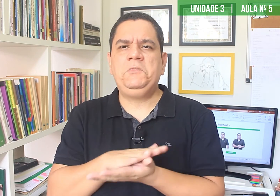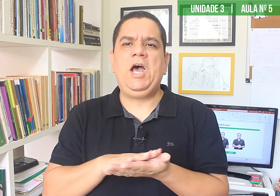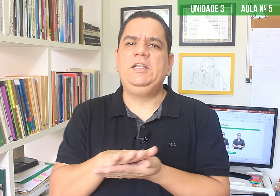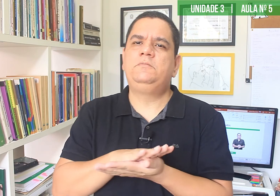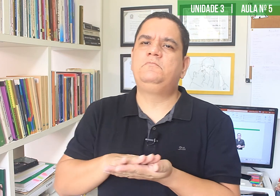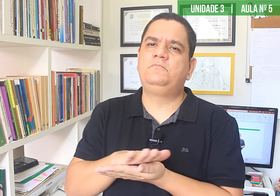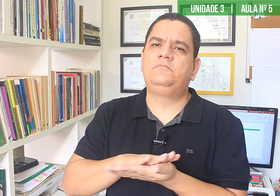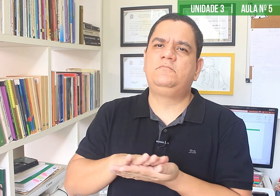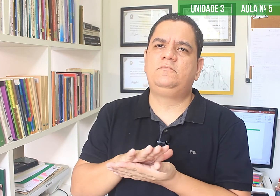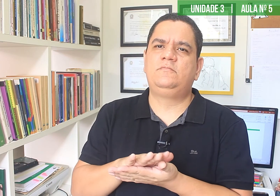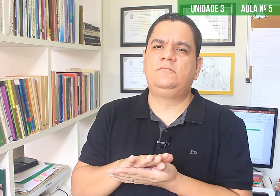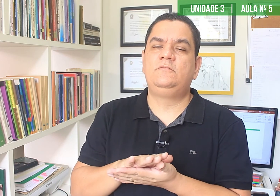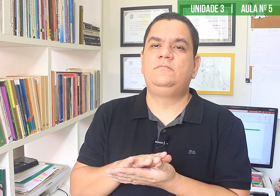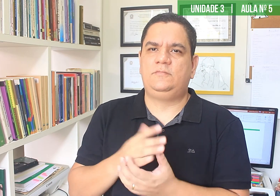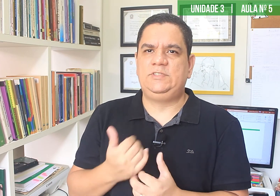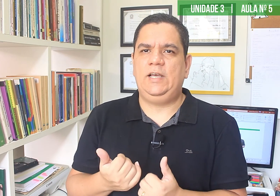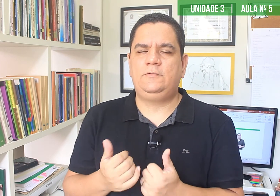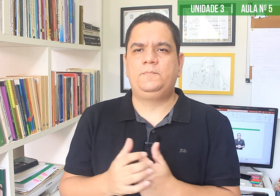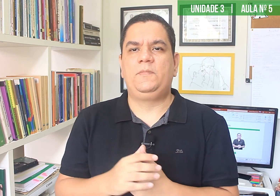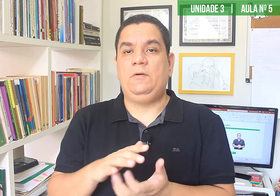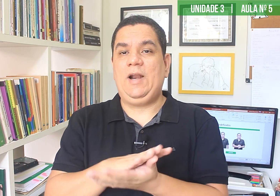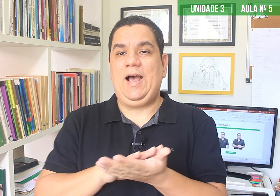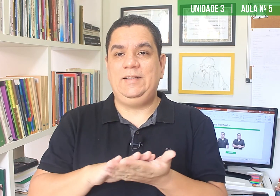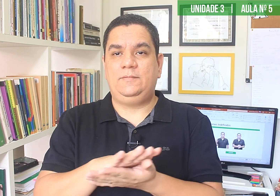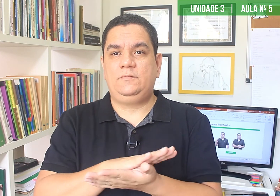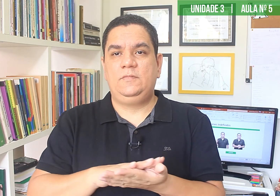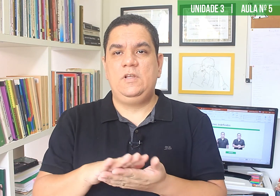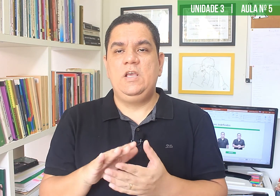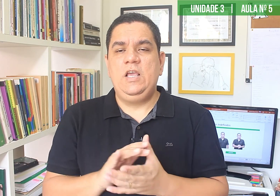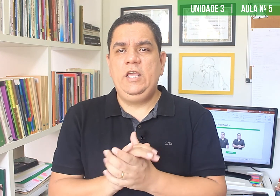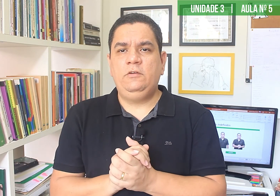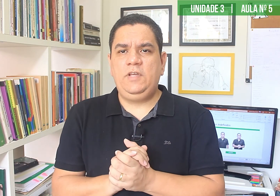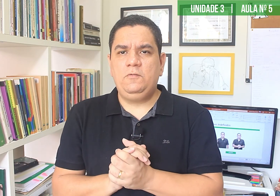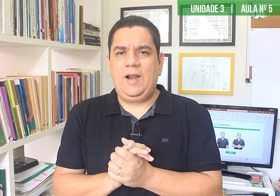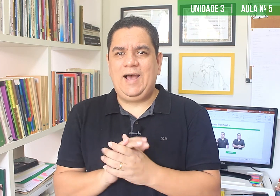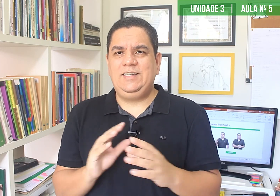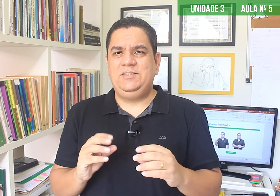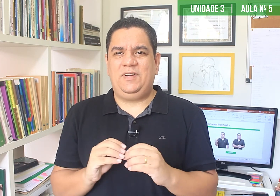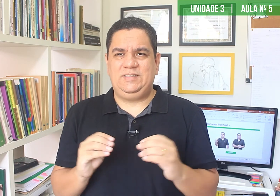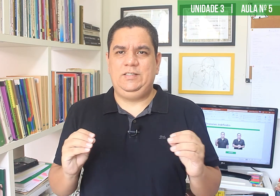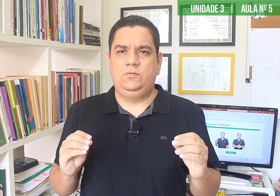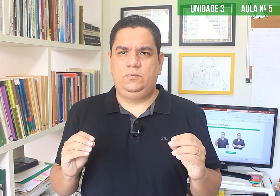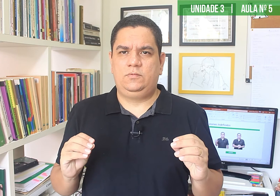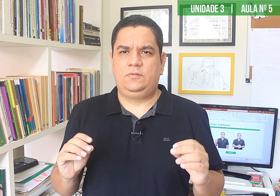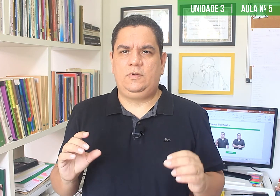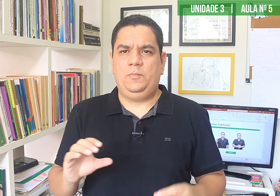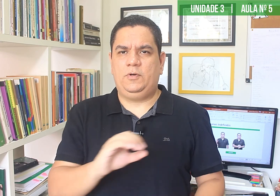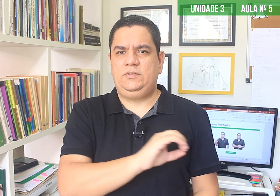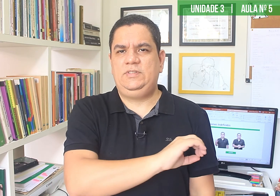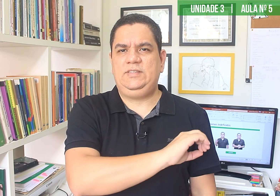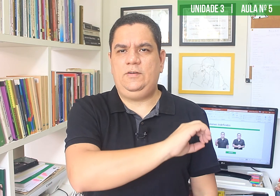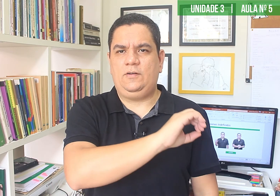Nada. Certo? Então, nada. E eu tenho um nada de vazio, que eu posso dizer assim, ó,